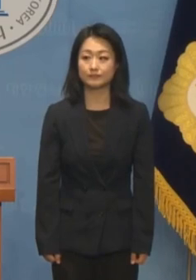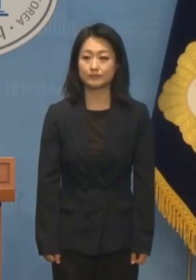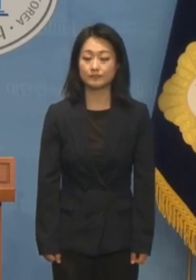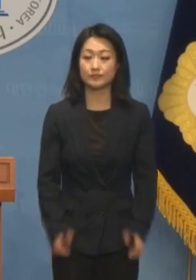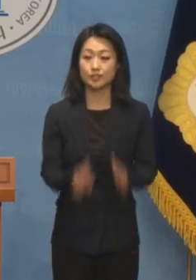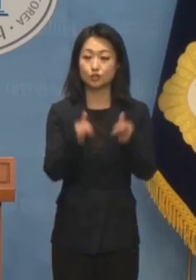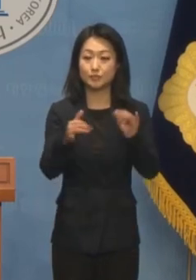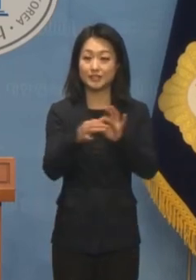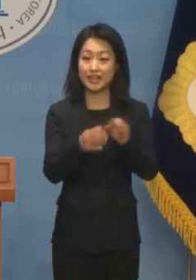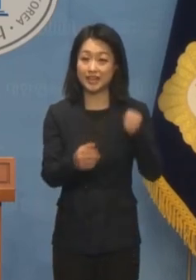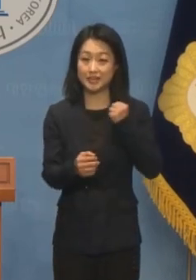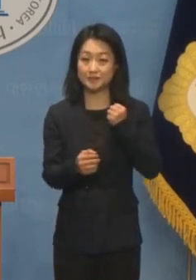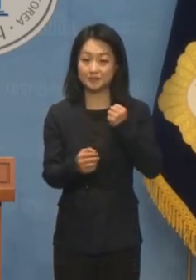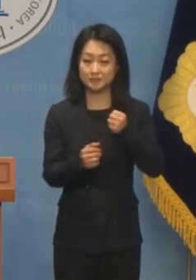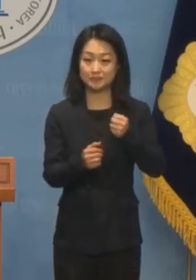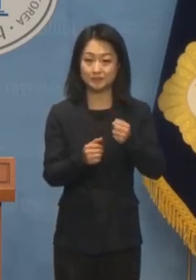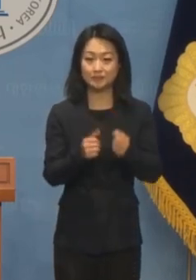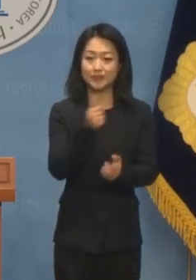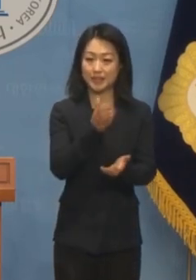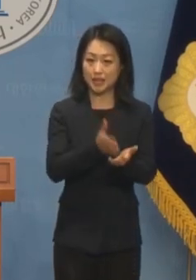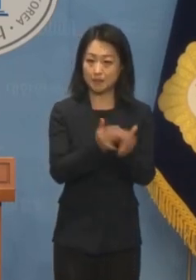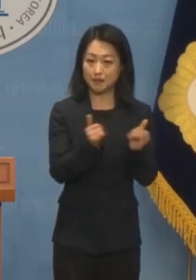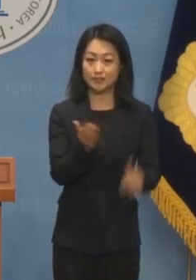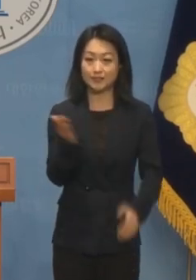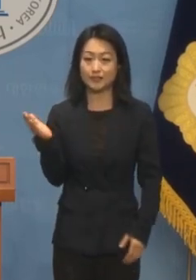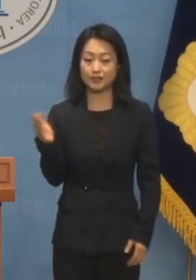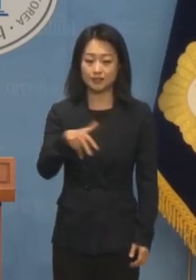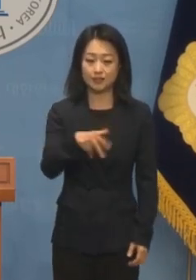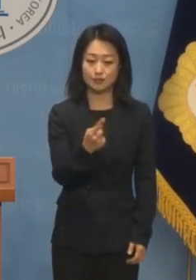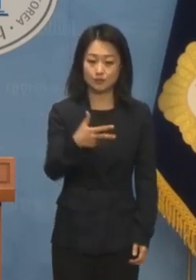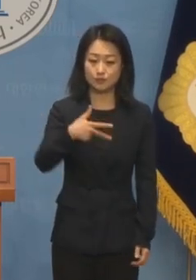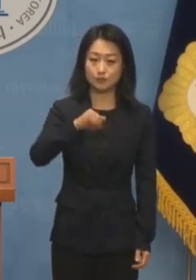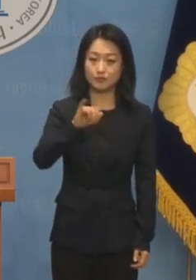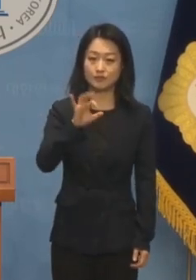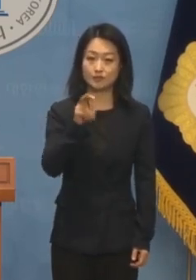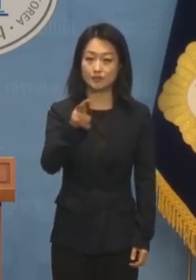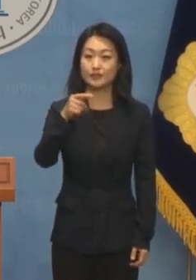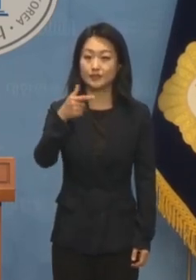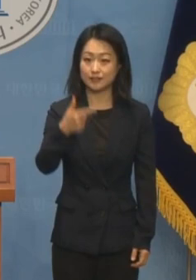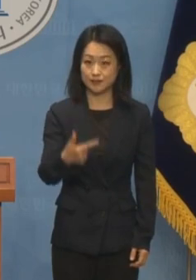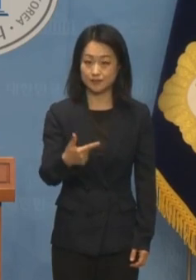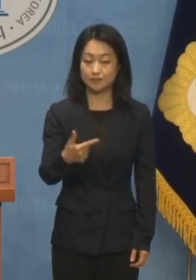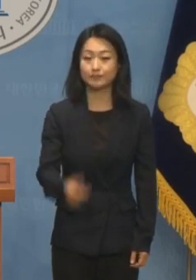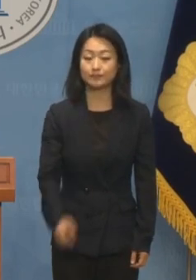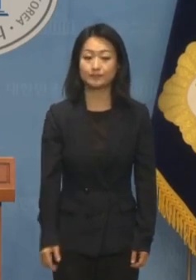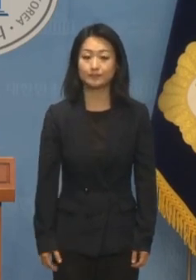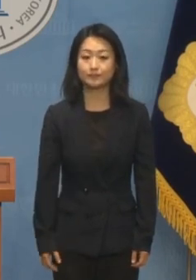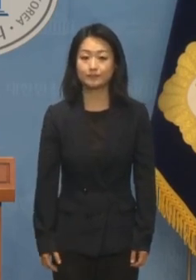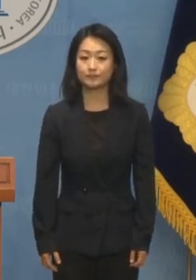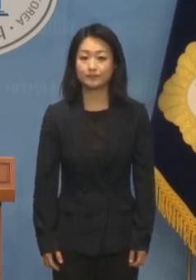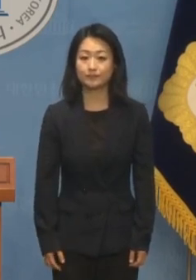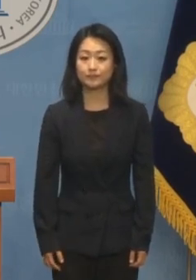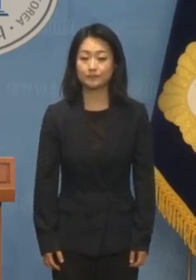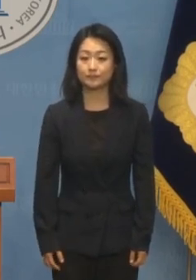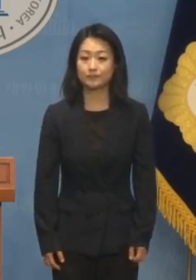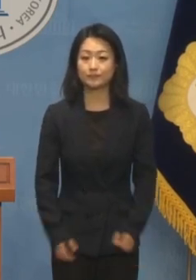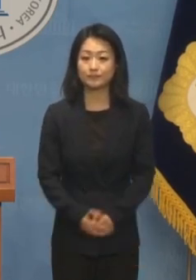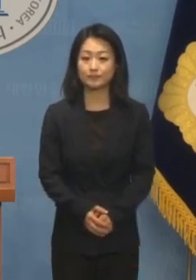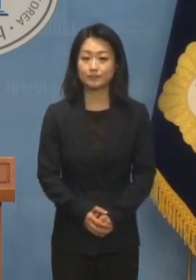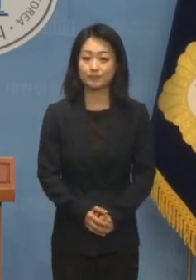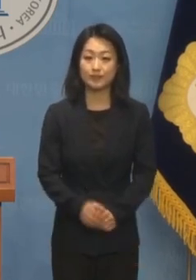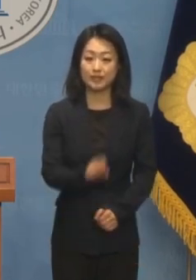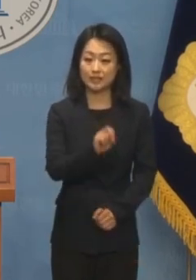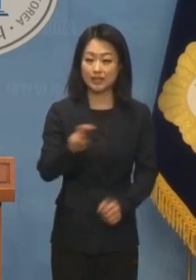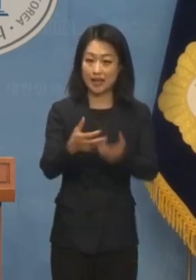국민의 힘 원내 대변인 조지현 있니다 논평 읽겠습니다 유례없는 야당